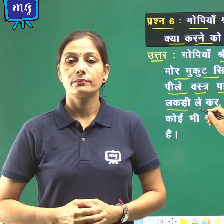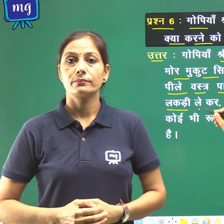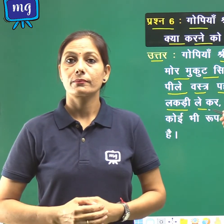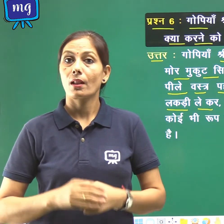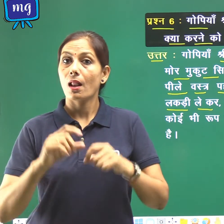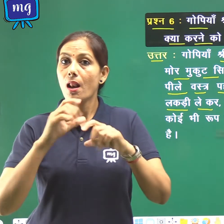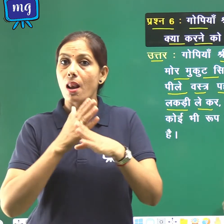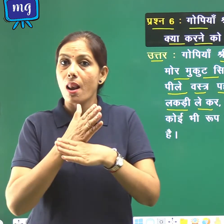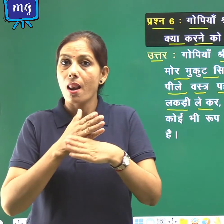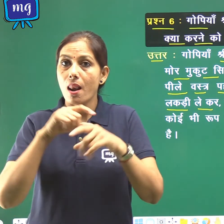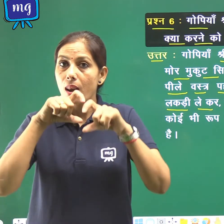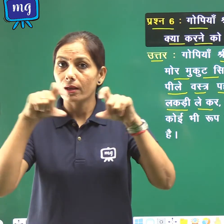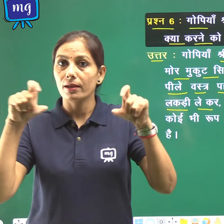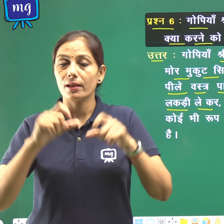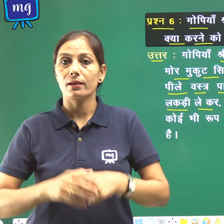लकड़ी लेकर